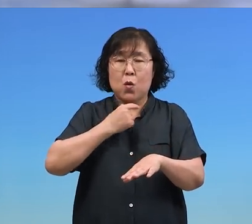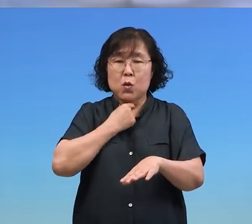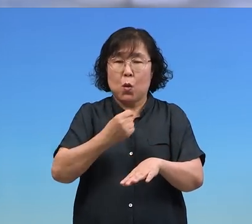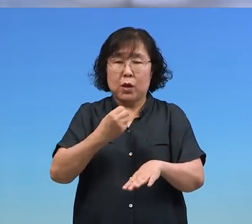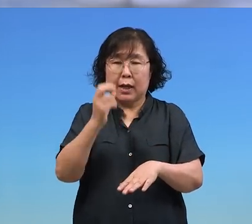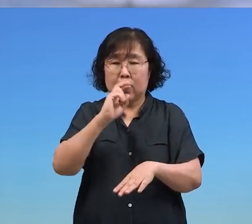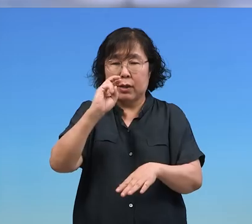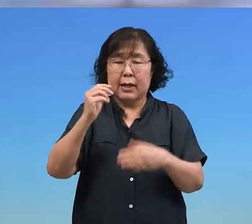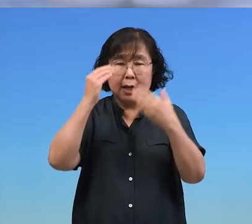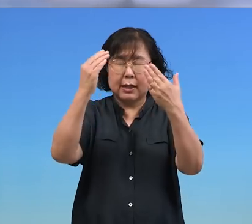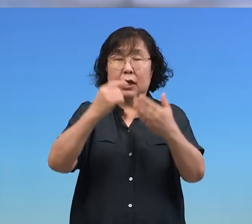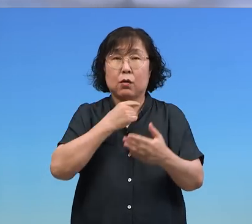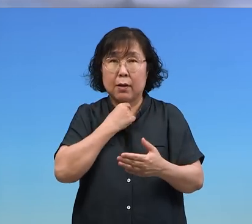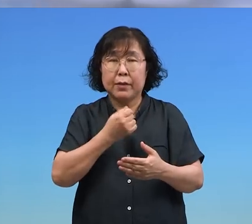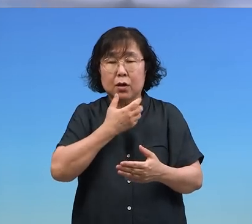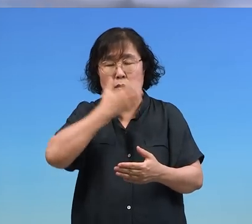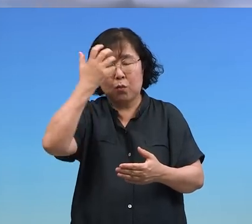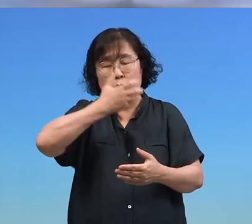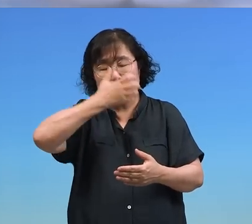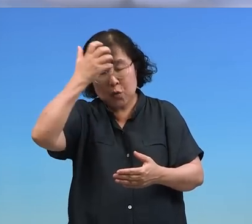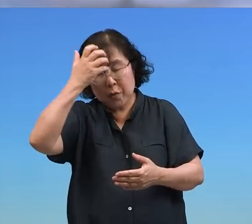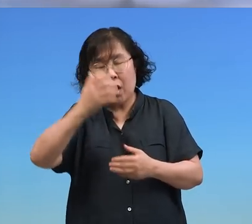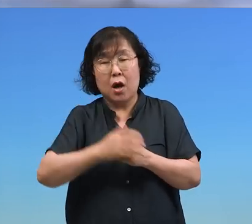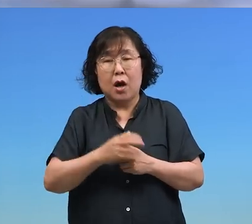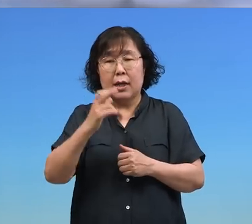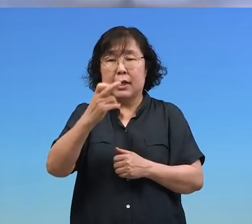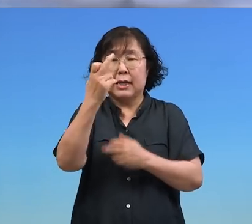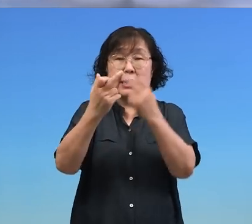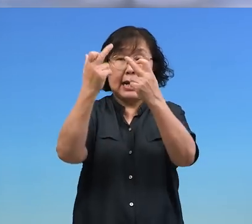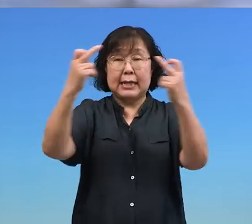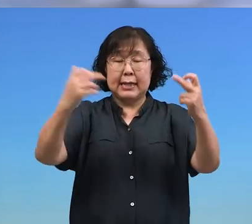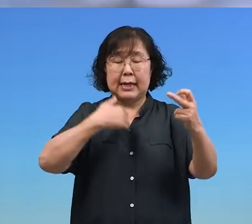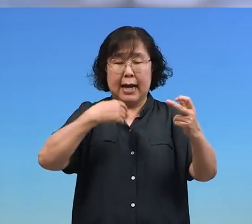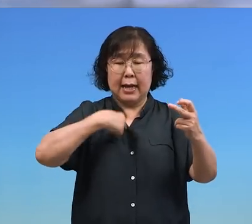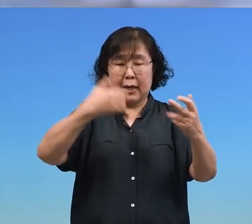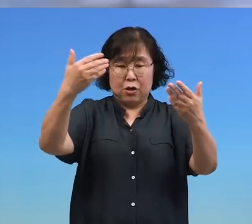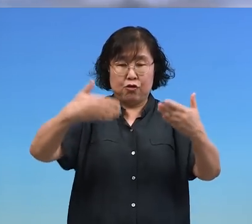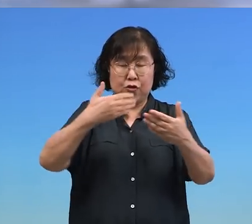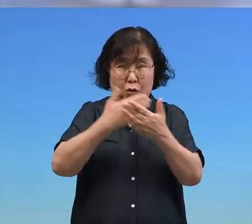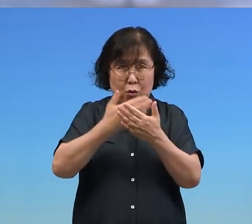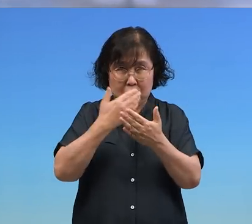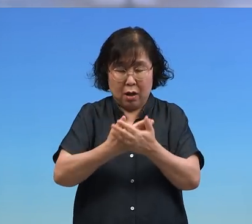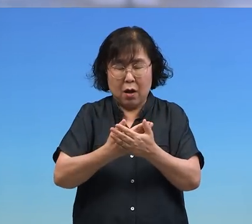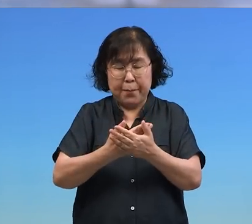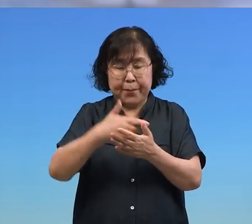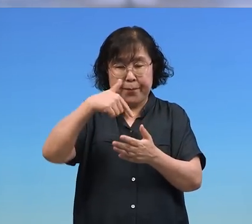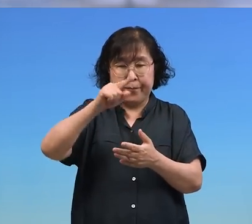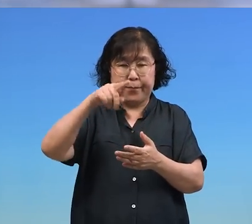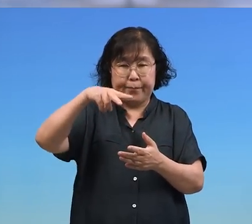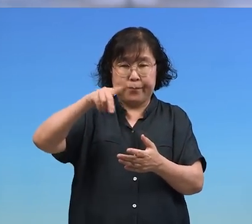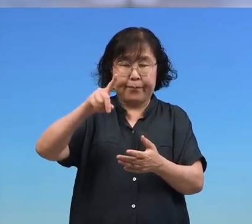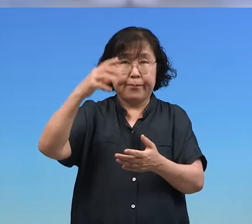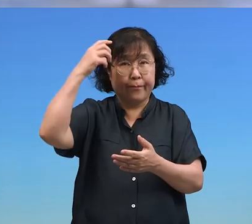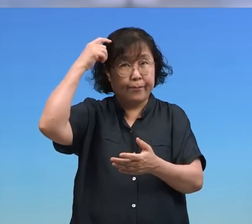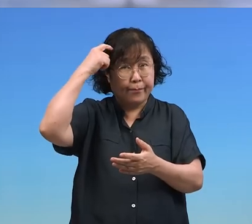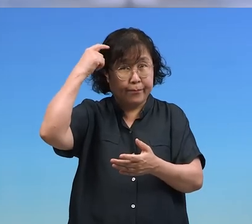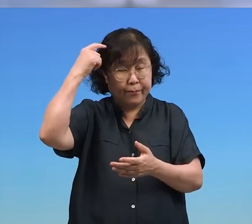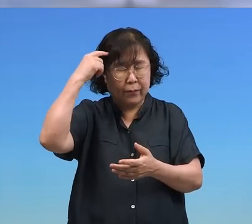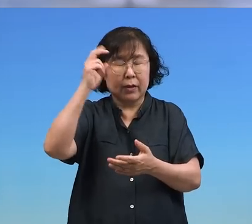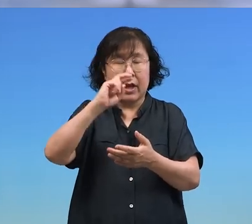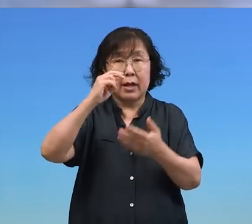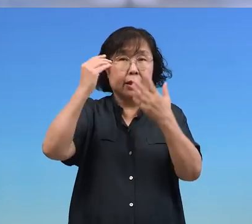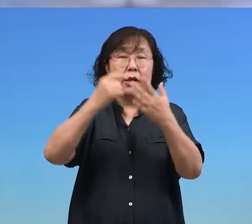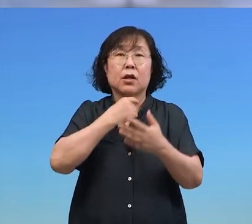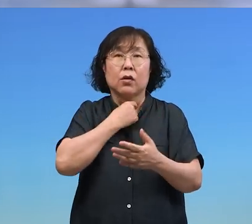이 찬양을 드리기를 원합니다 꿈을 꾸며 이 산지를 내게 주소서 가사를 생각하시면서 우리 한번 이렇게